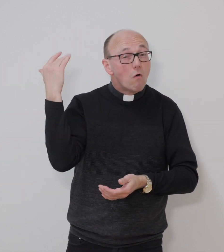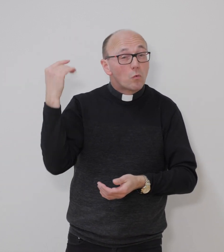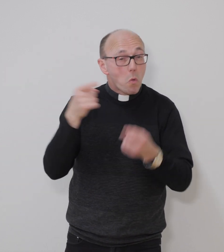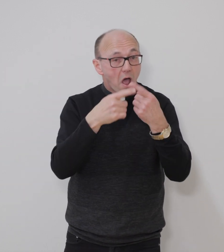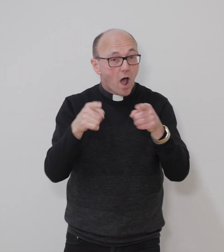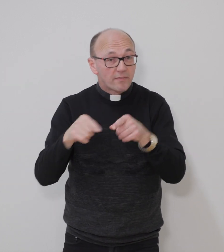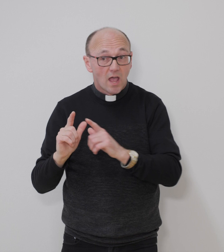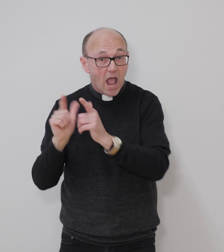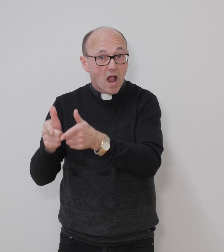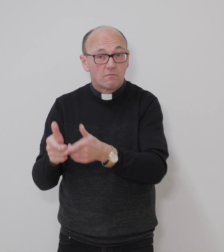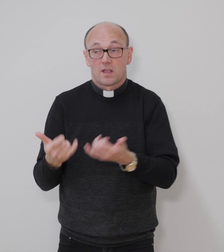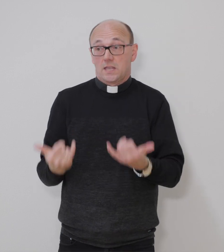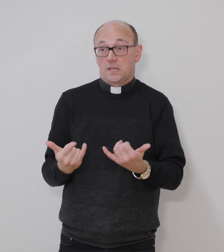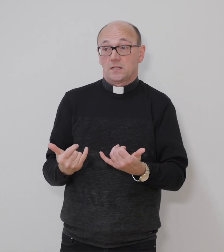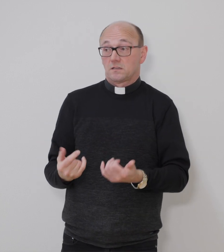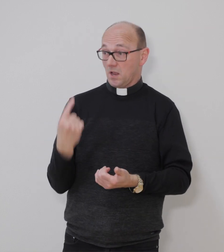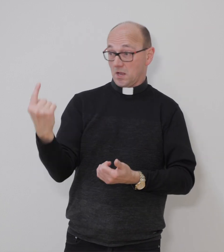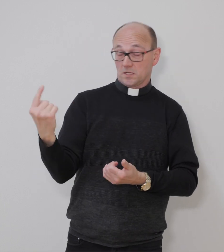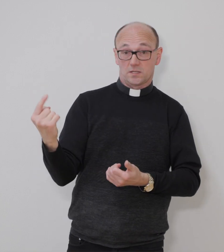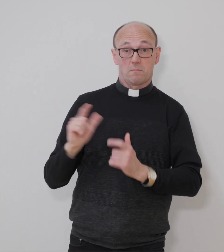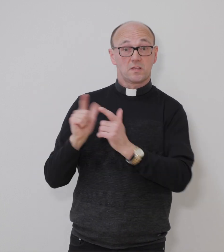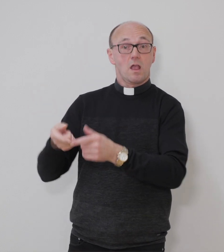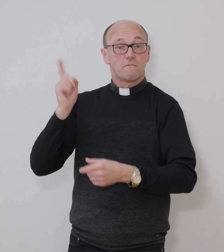der Erwählte.